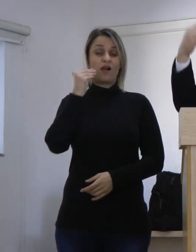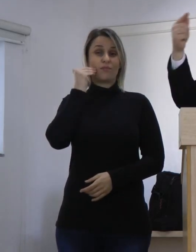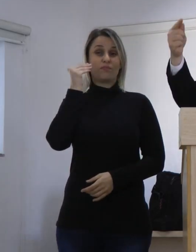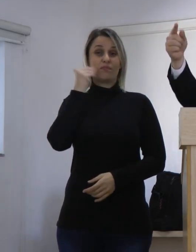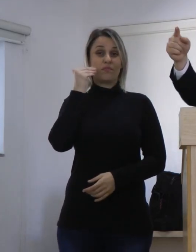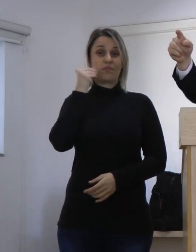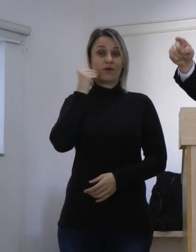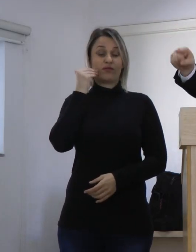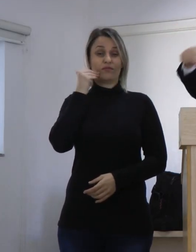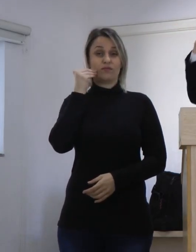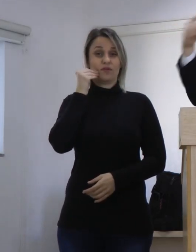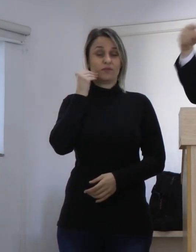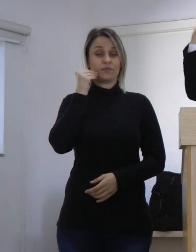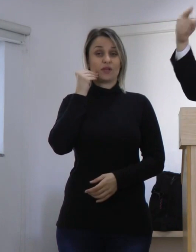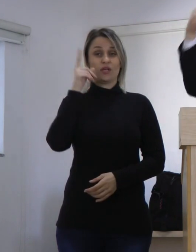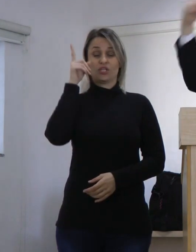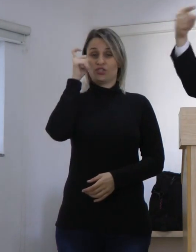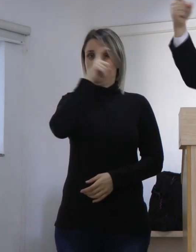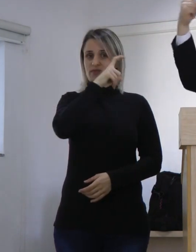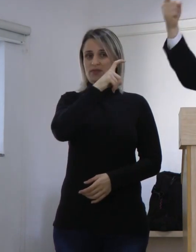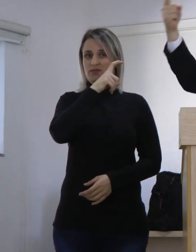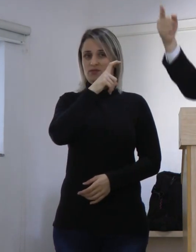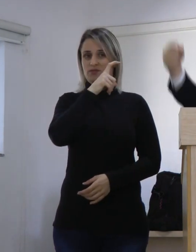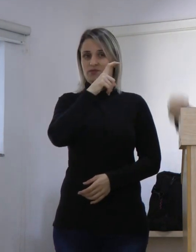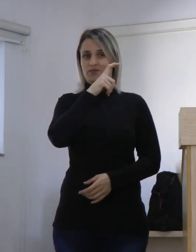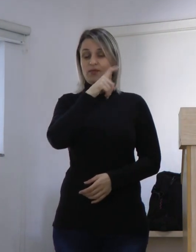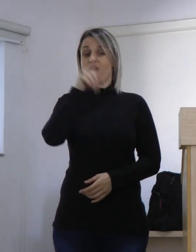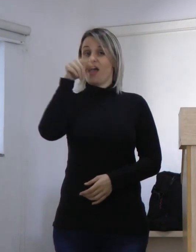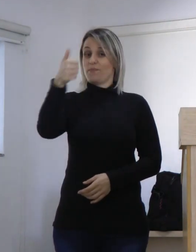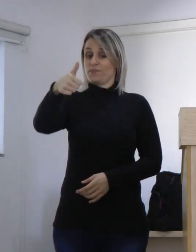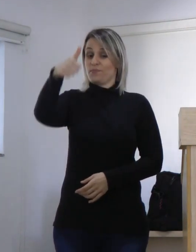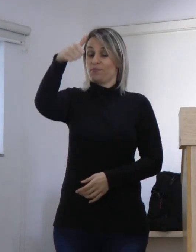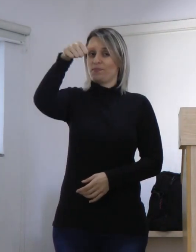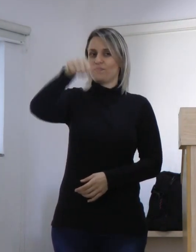Os espíritos dizem que ela é mais perigosa do que a prova da miséria.